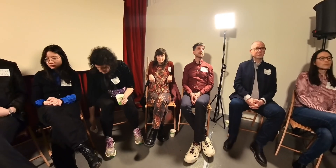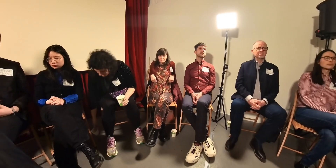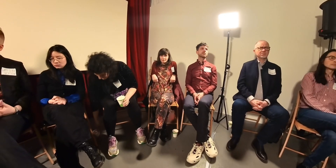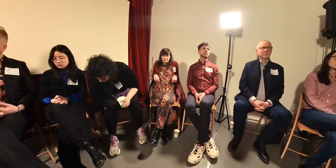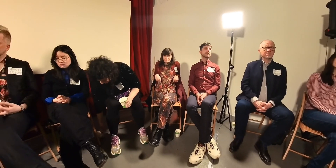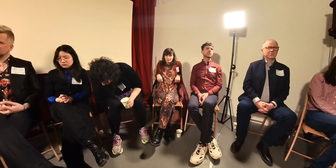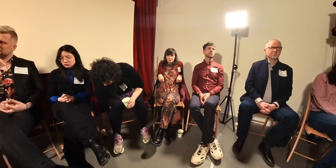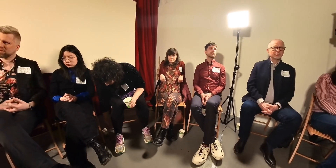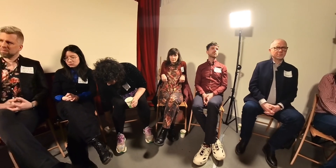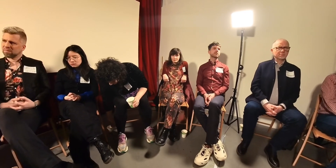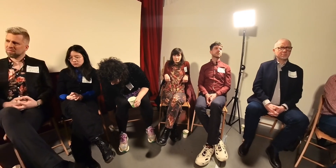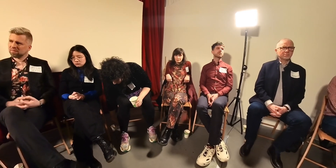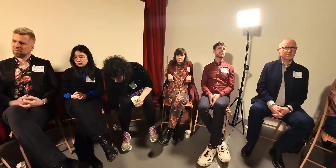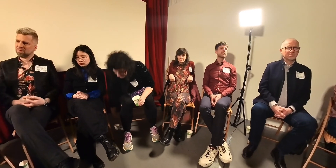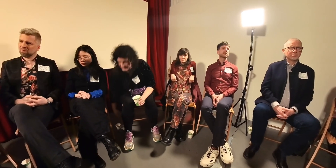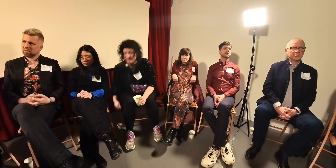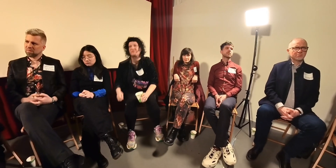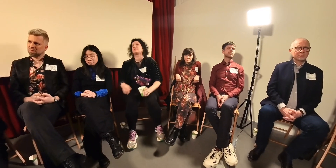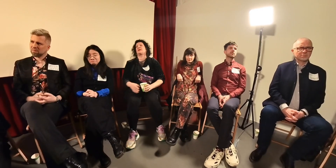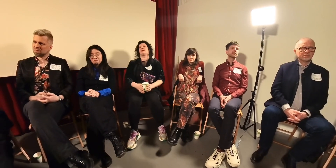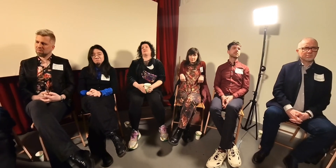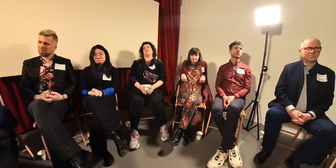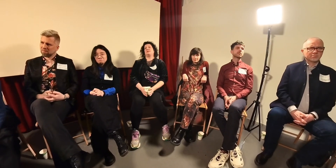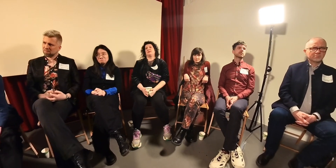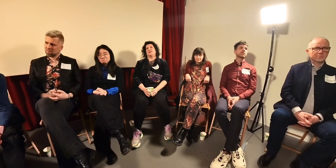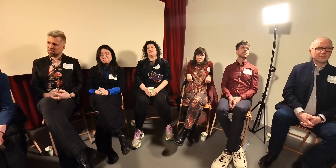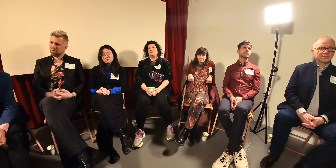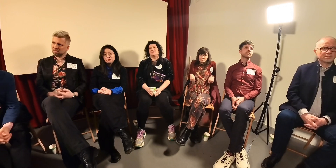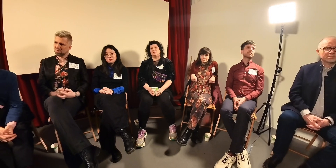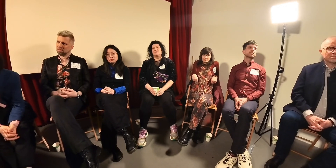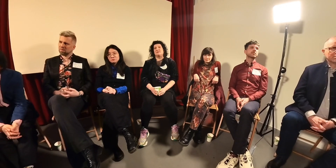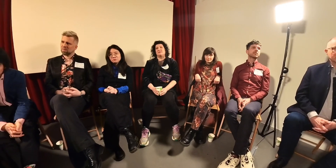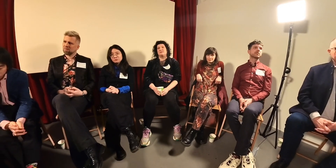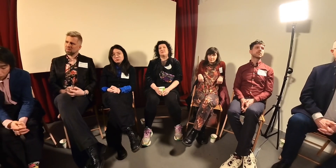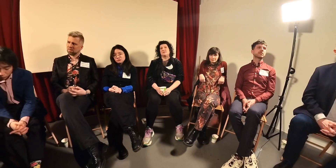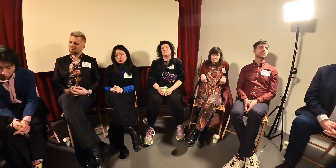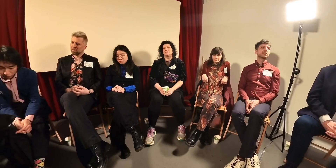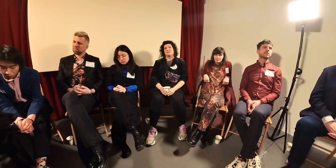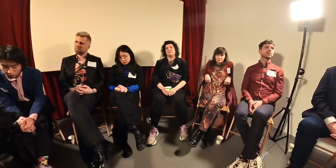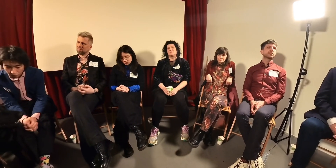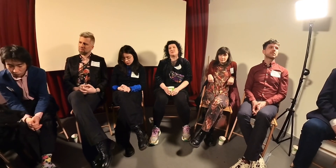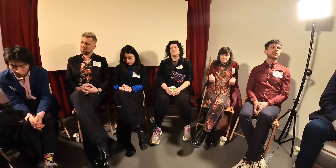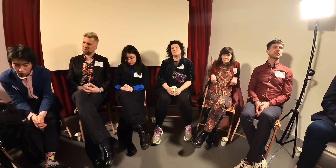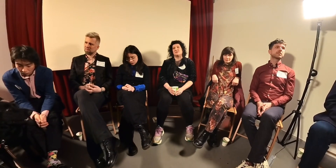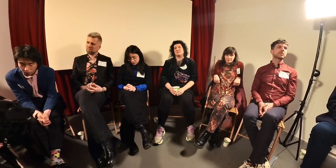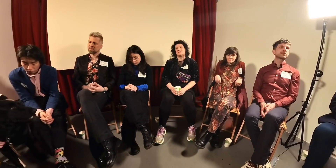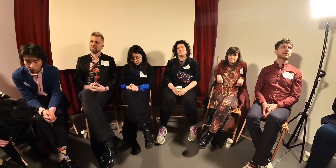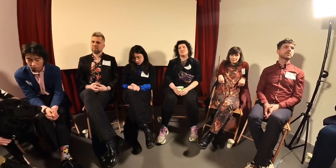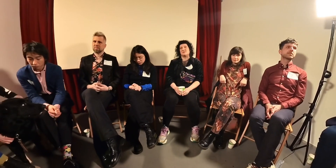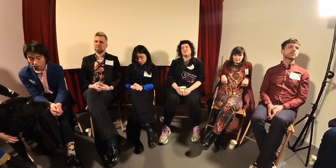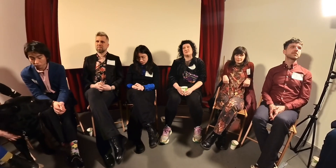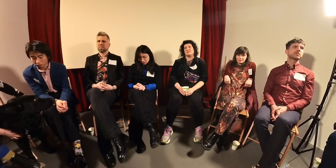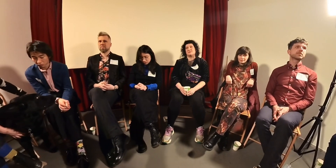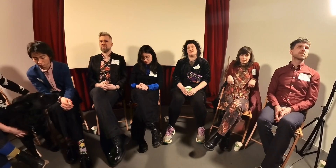tak, ale on se to potřebuje naučit, tak jako se člověk potřebuje naučit číst, psát, tak potřebuje naučit prostě žít